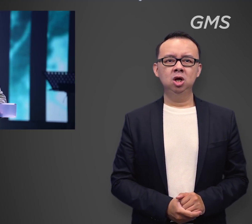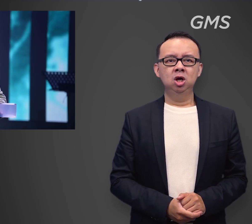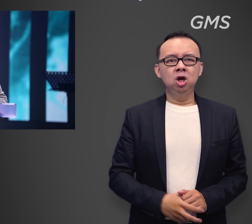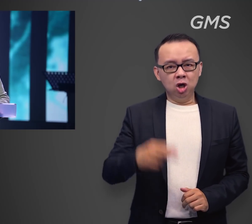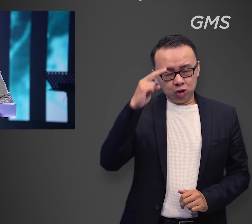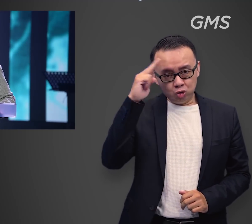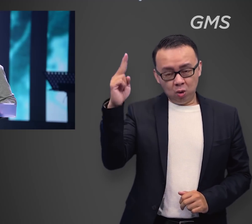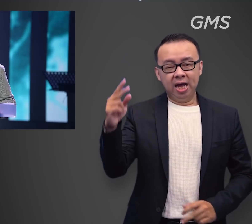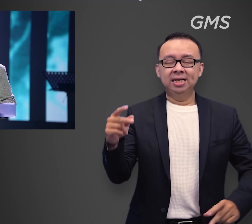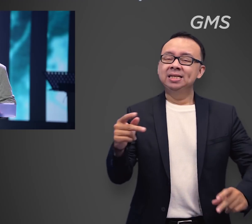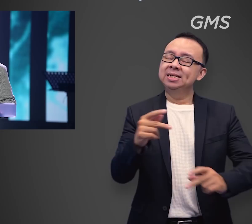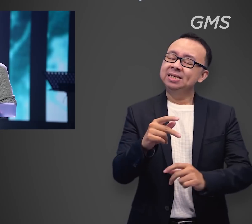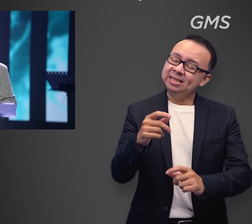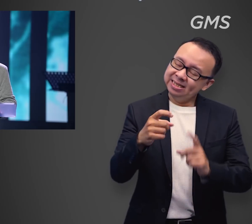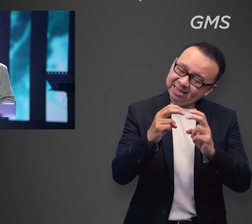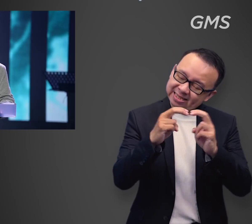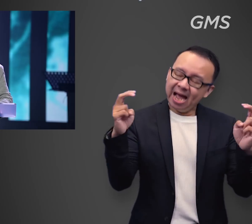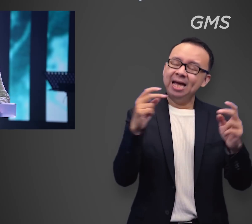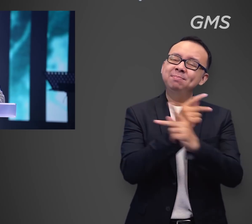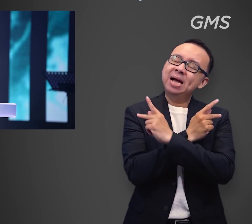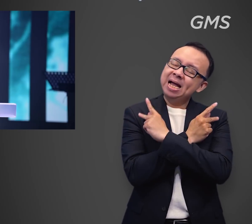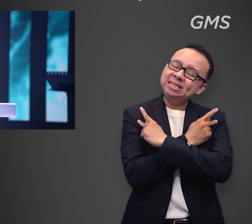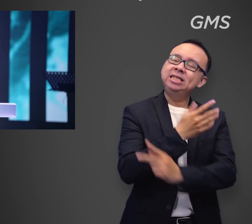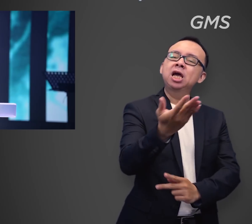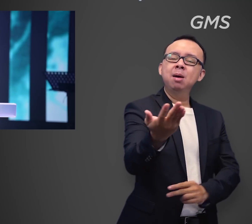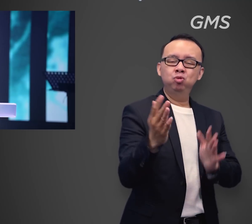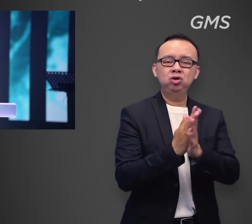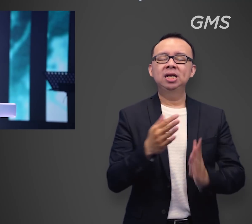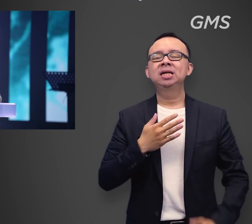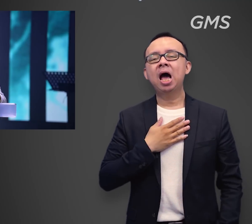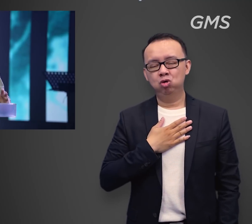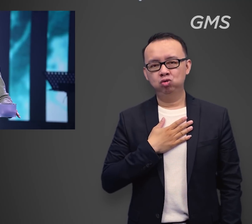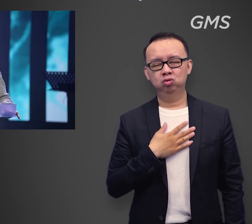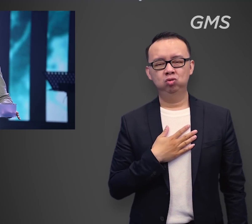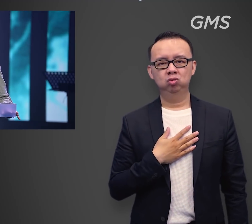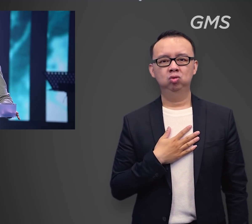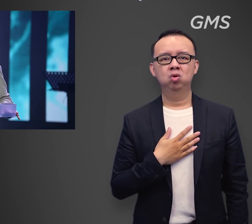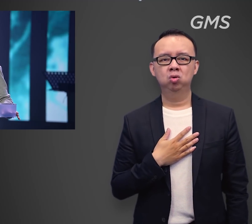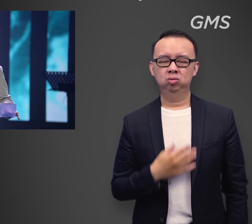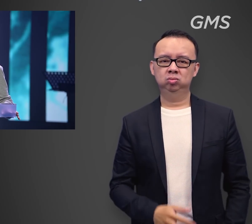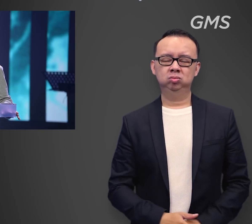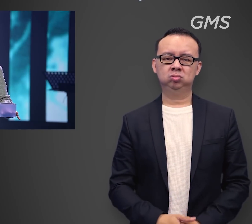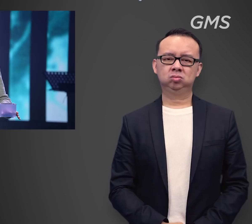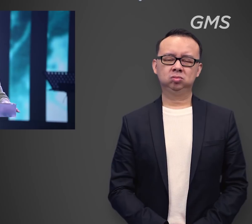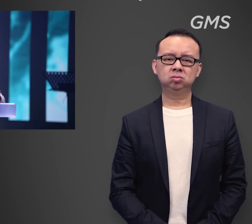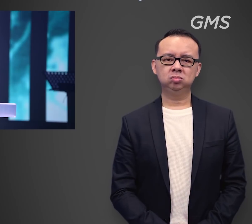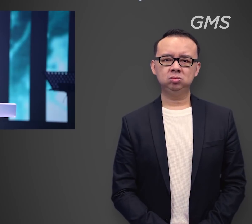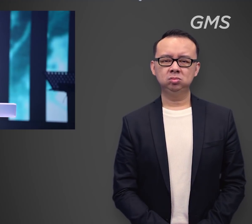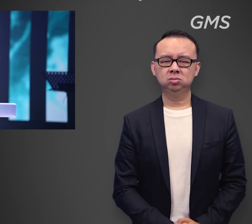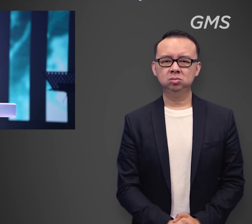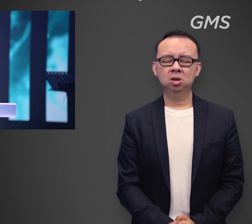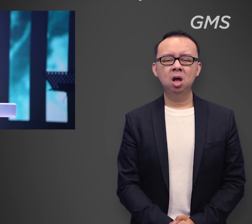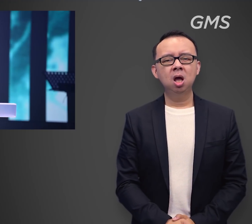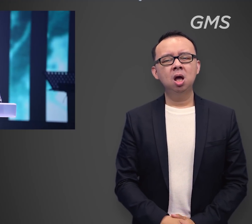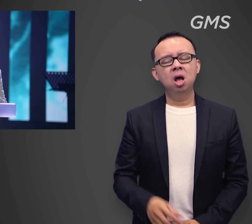sangat mengasihi Anda dan saya. Oh, kasihnya itu tidak akan pernah bisa diragukan lagi. Karena hari-hari ini saudara, kalau Anda